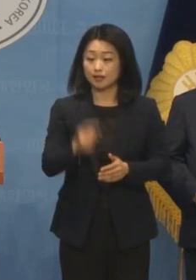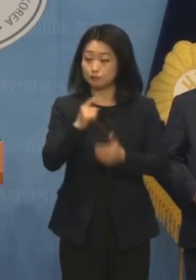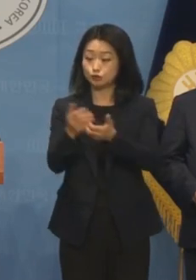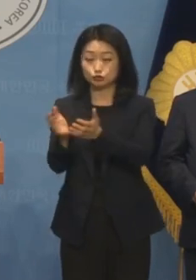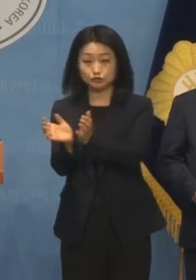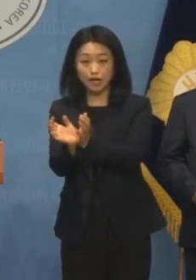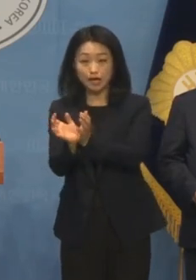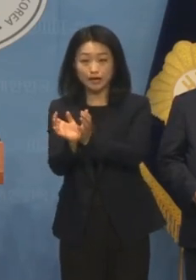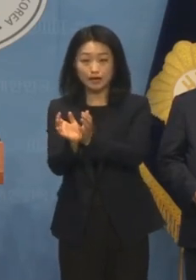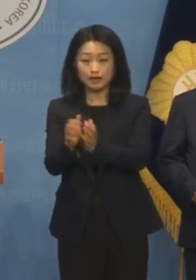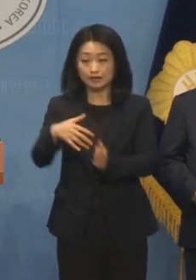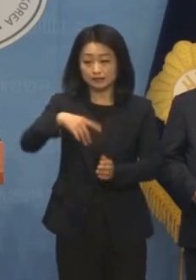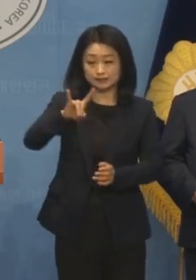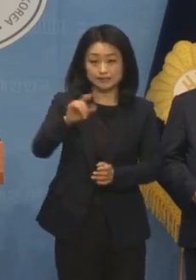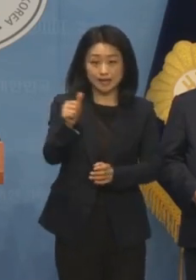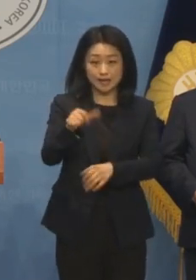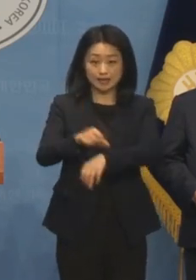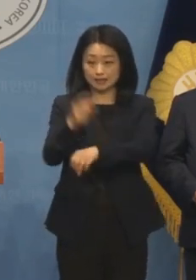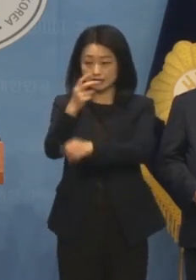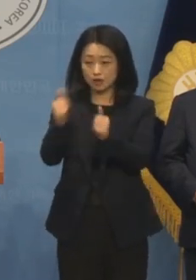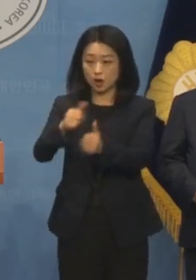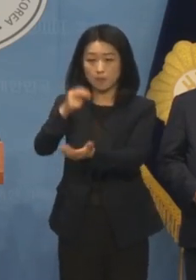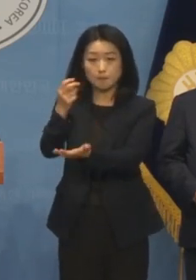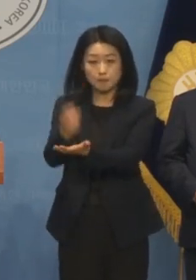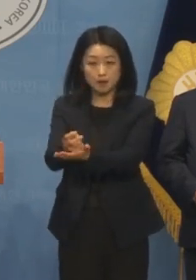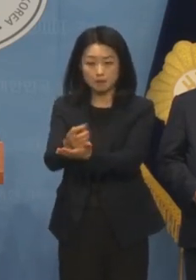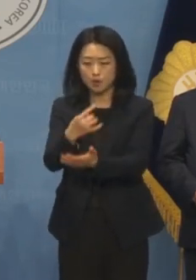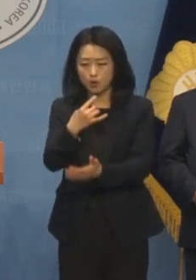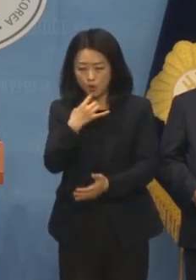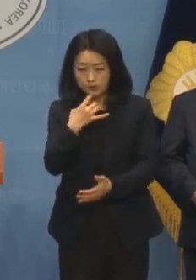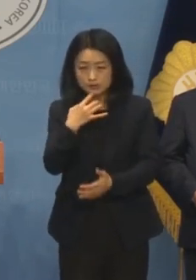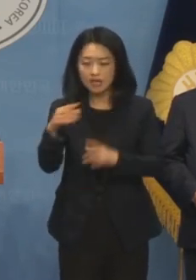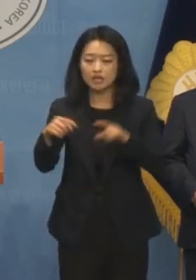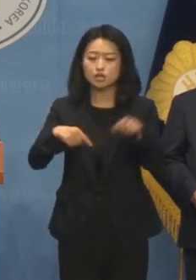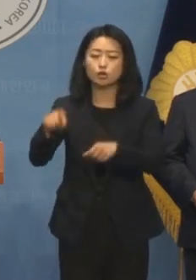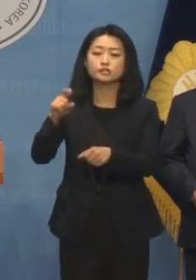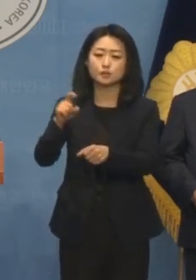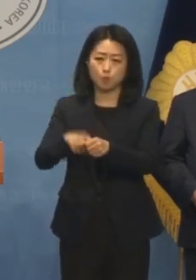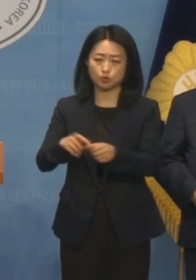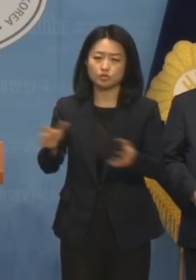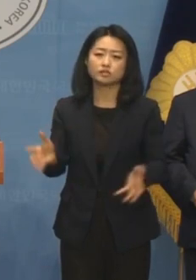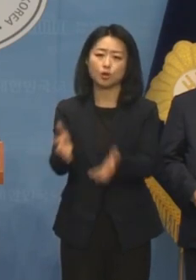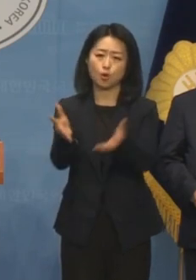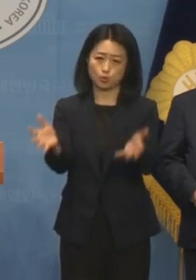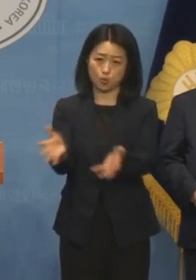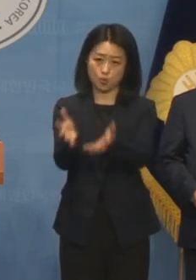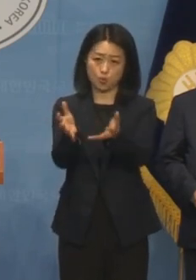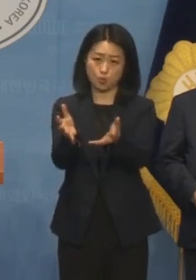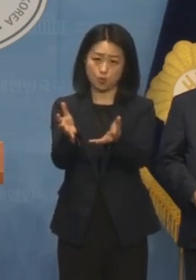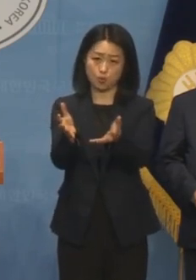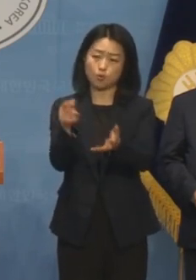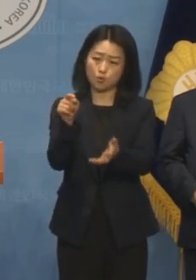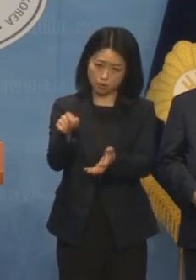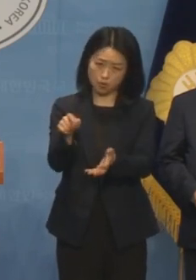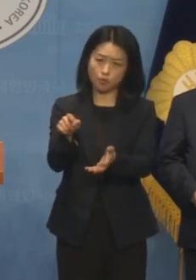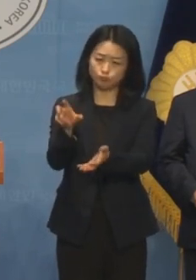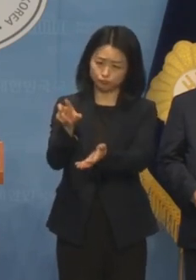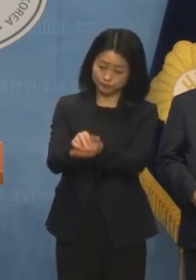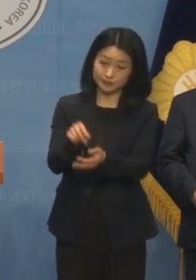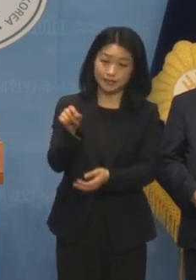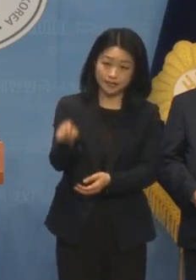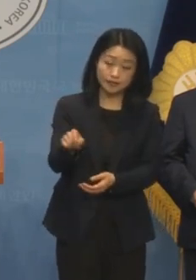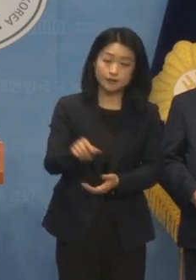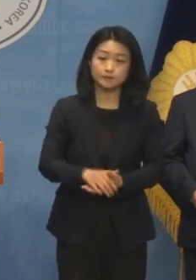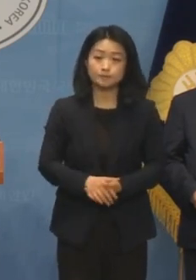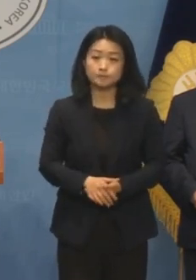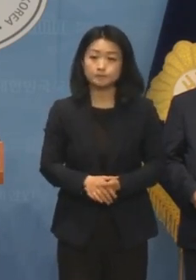민주당이 주도하는 최상병 특검법은 오로지 정치적 목적의 선동이지 그 이상도 그 이하도 아닐